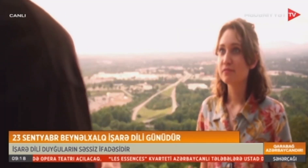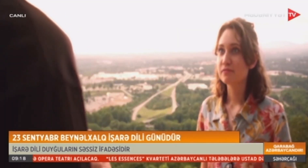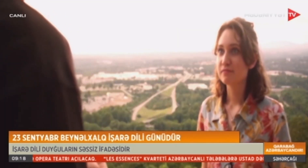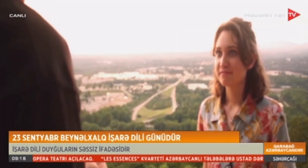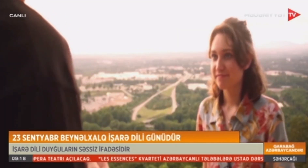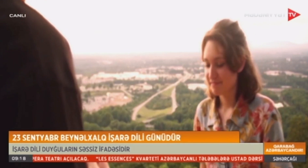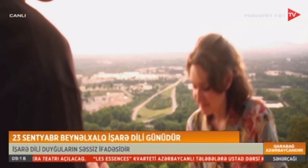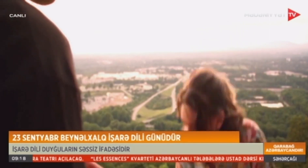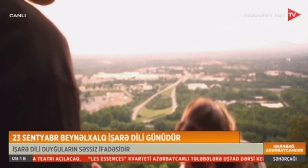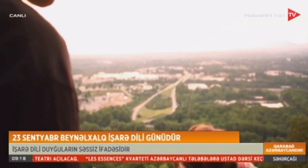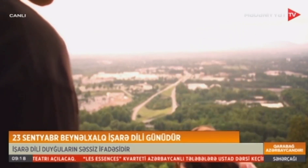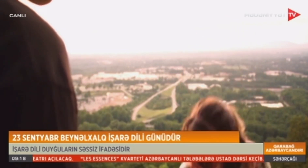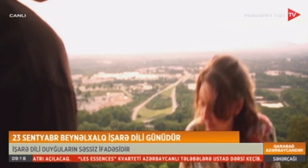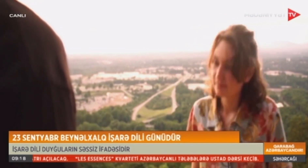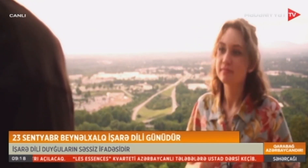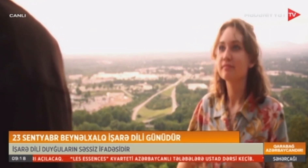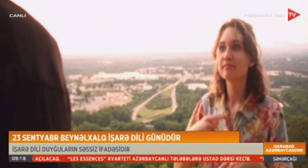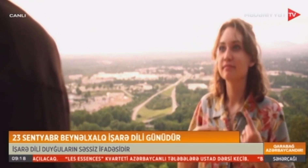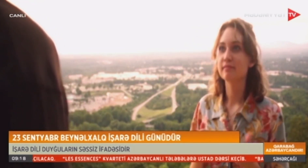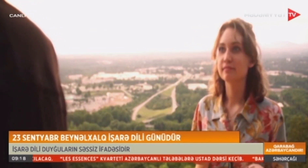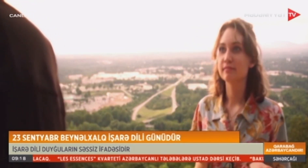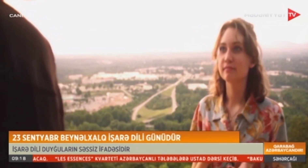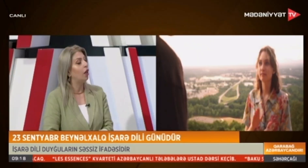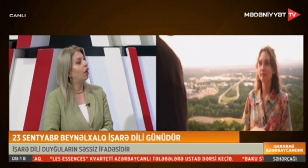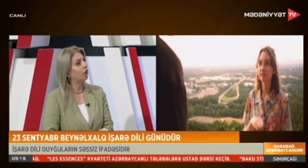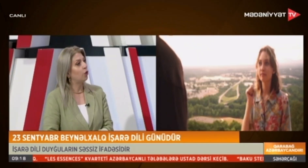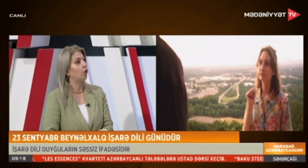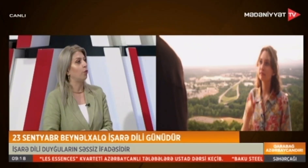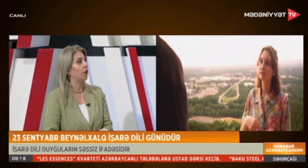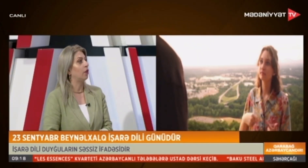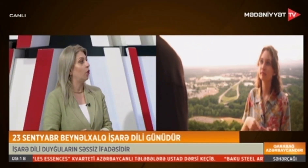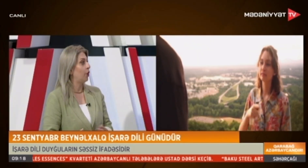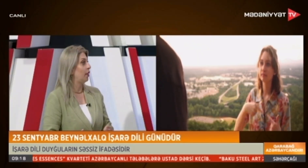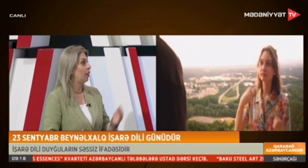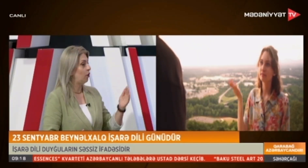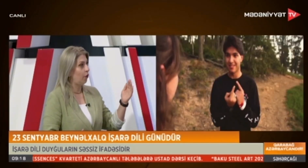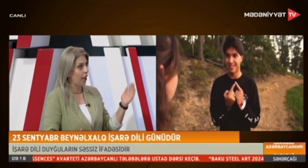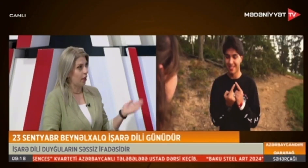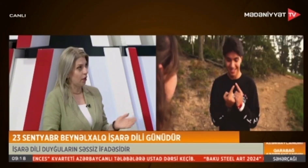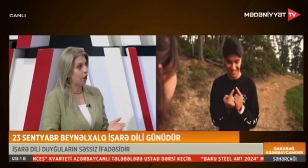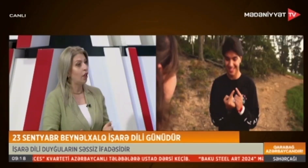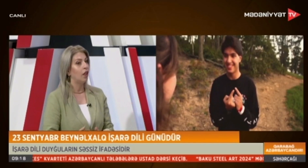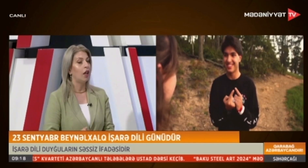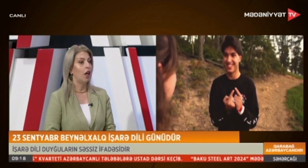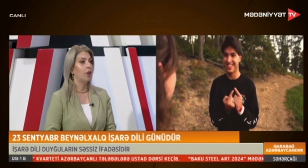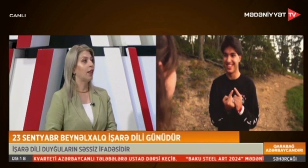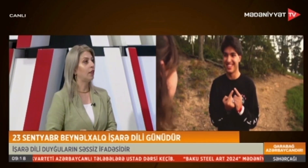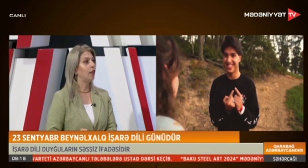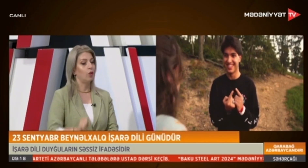biz daktillə öyrədirik. Məsələn, burada sizə nümunə göstərə bilərəm. Ana sözünü biz öyrədirik, lövhəyə yazırıq, amma daktillə onu